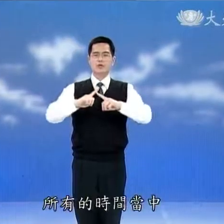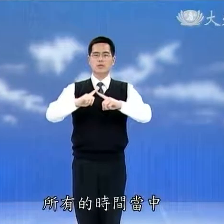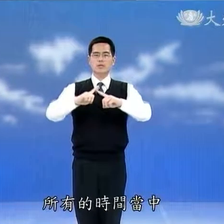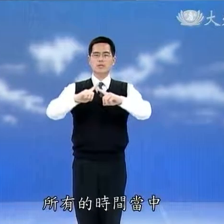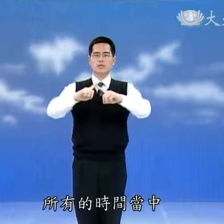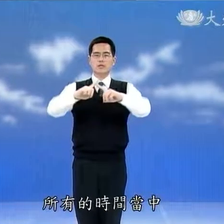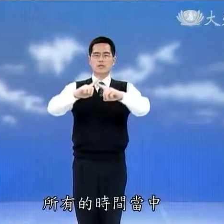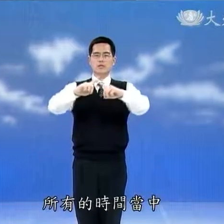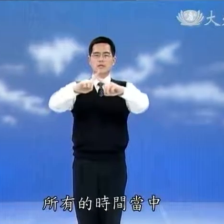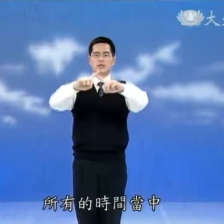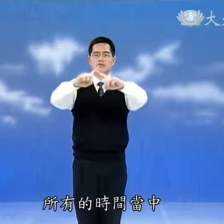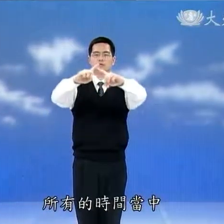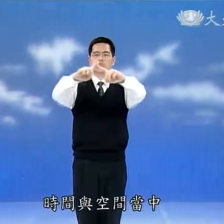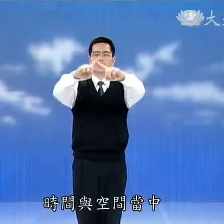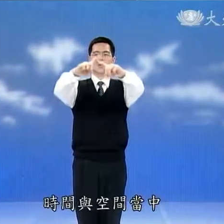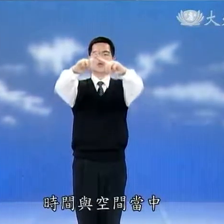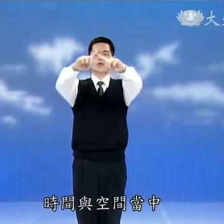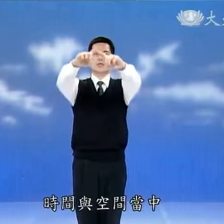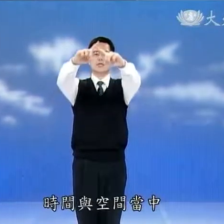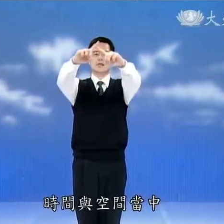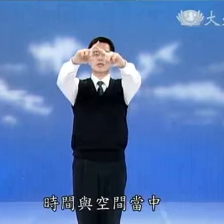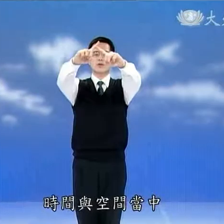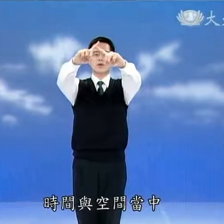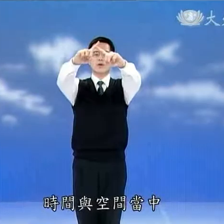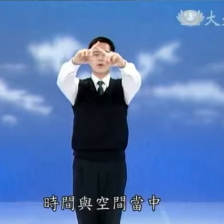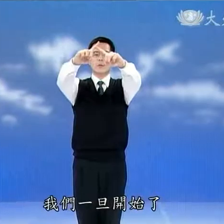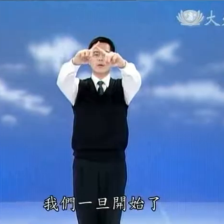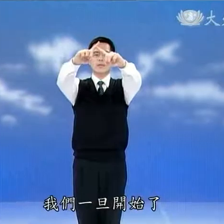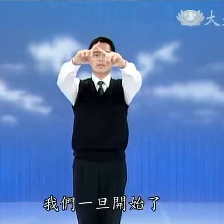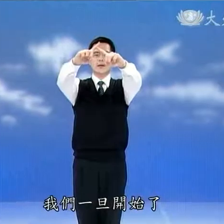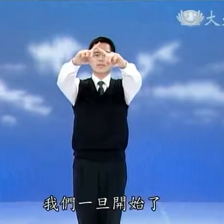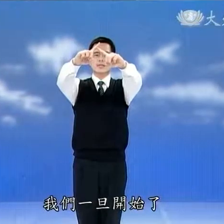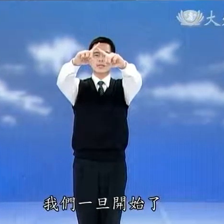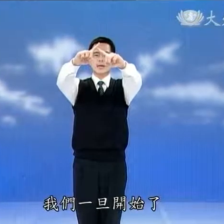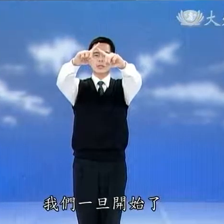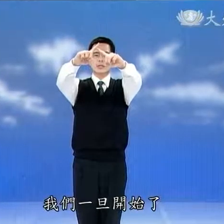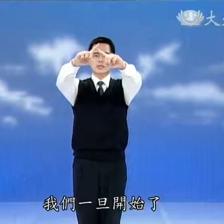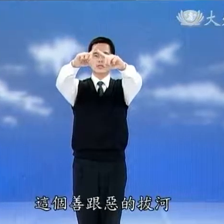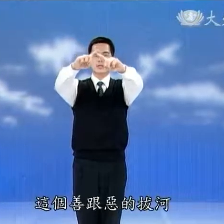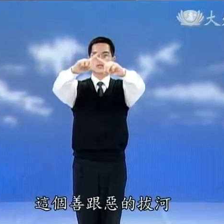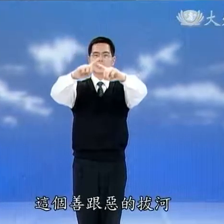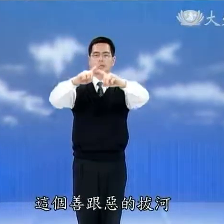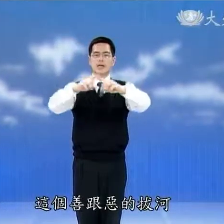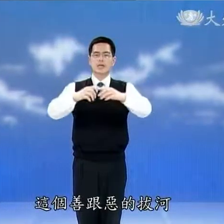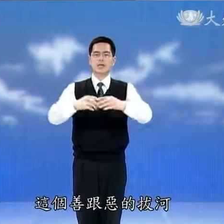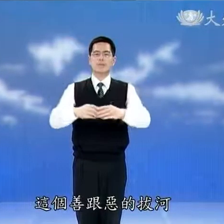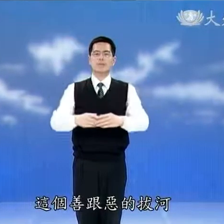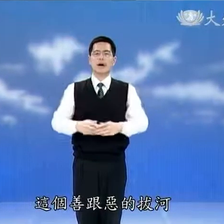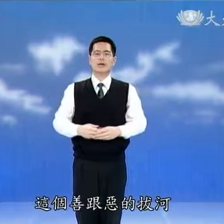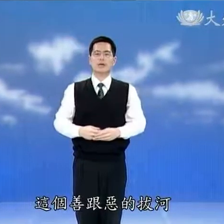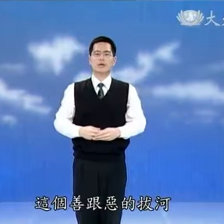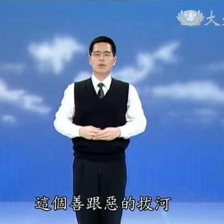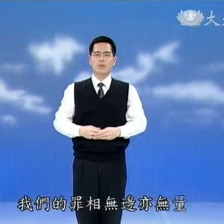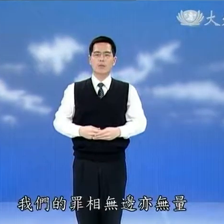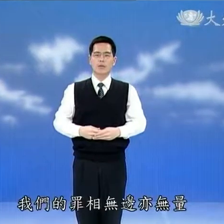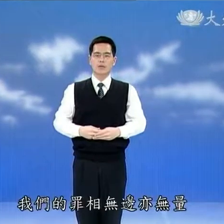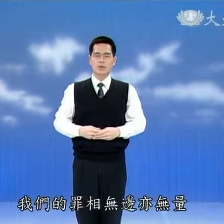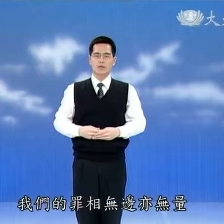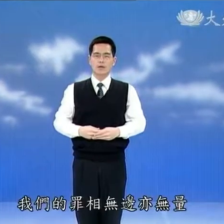有的时间当中，时间与空间当中，我们一旦开始了这个善跟恶的拔河呢，我们的罪相